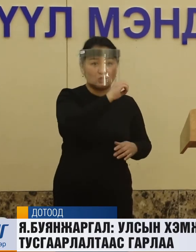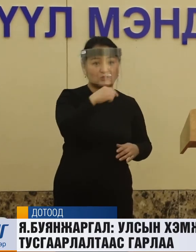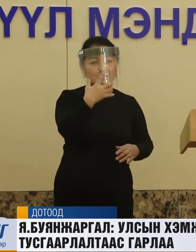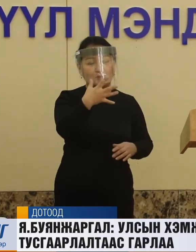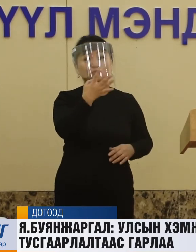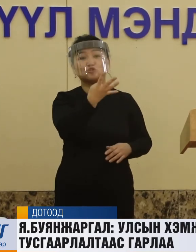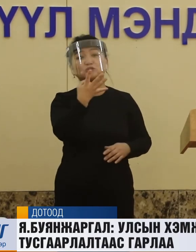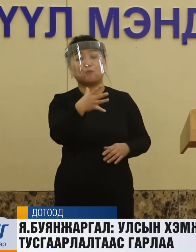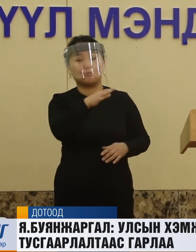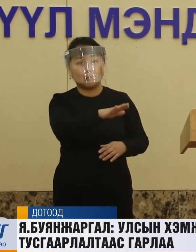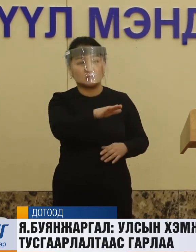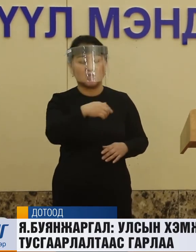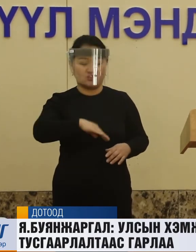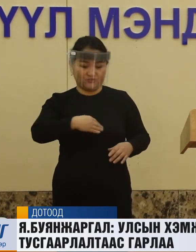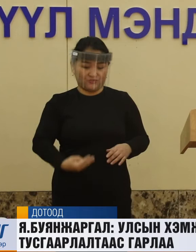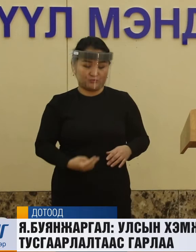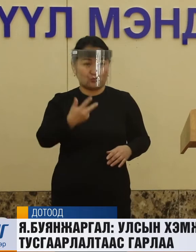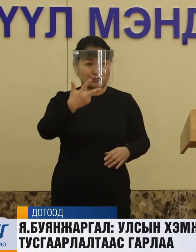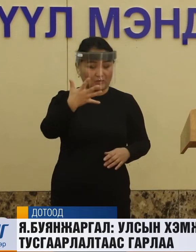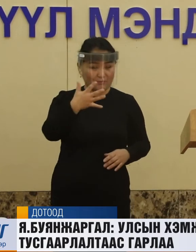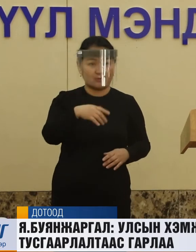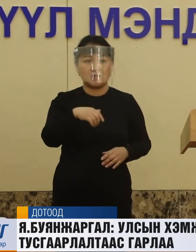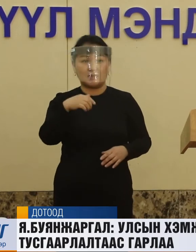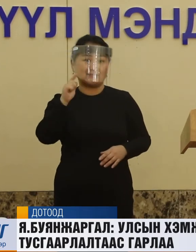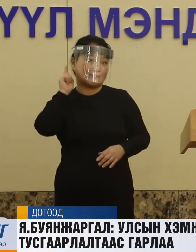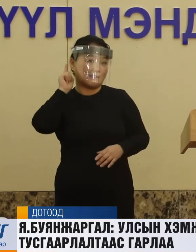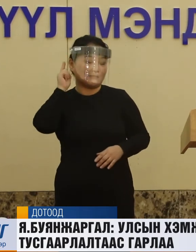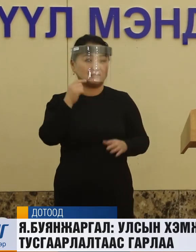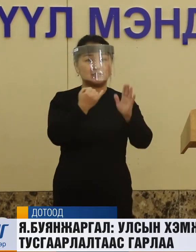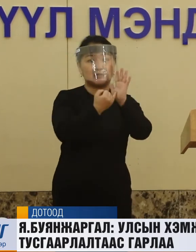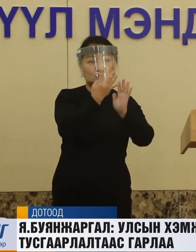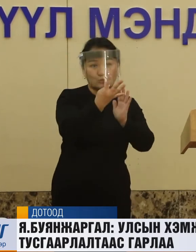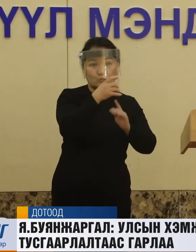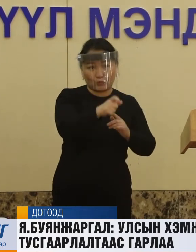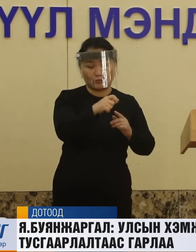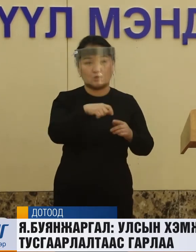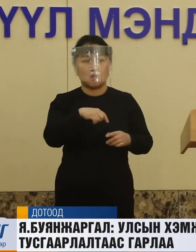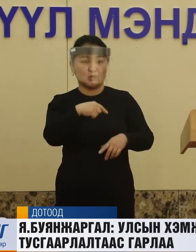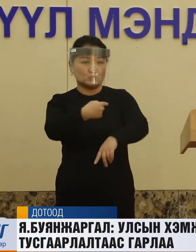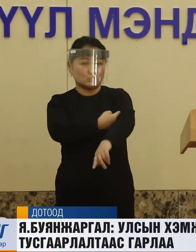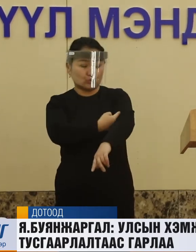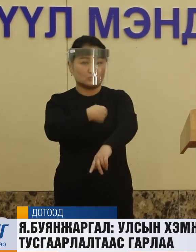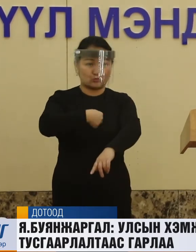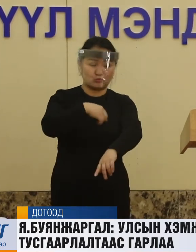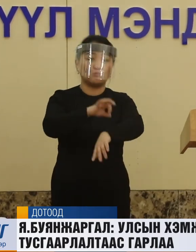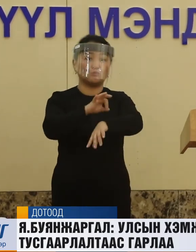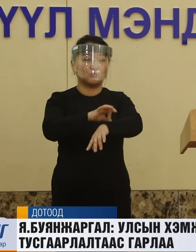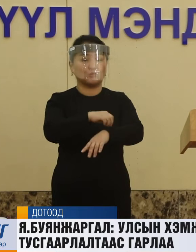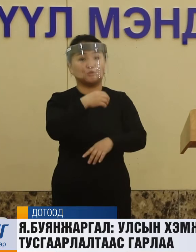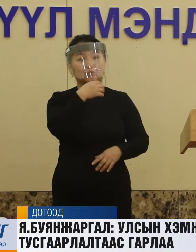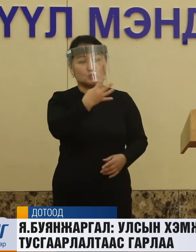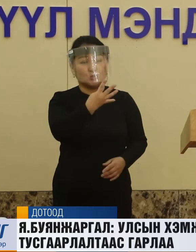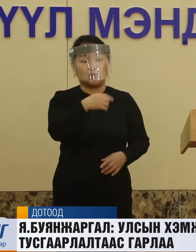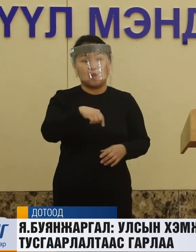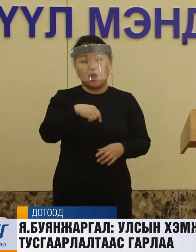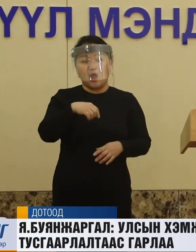45, эрэмсэн эмэгтэй 35, даралт эксх өвчтэй хүн 64, зүрхний судасны эмэгтэй хүн 9, цэгрийн